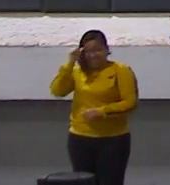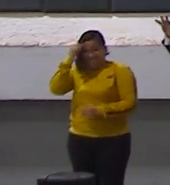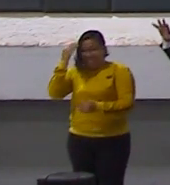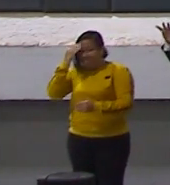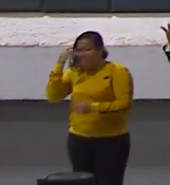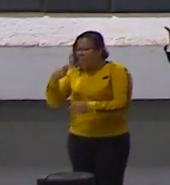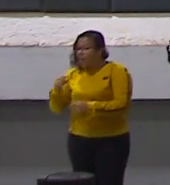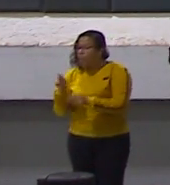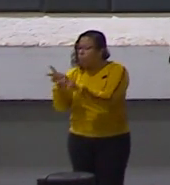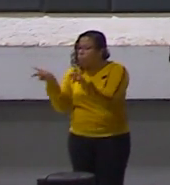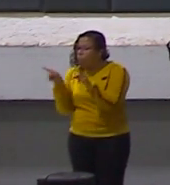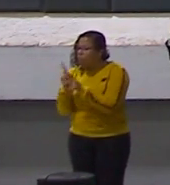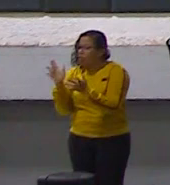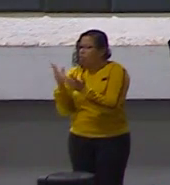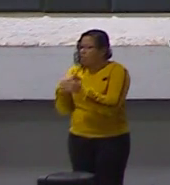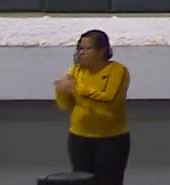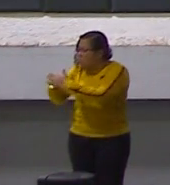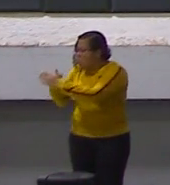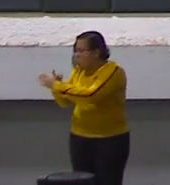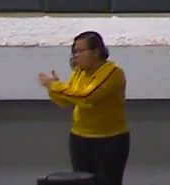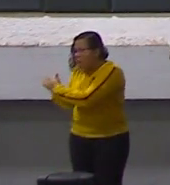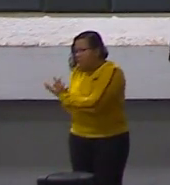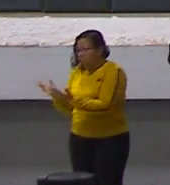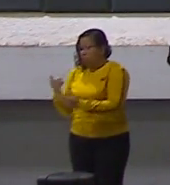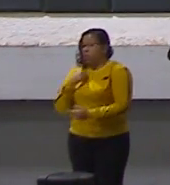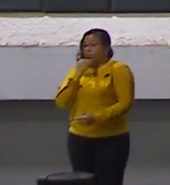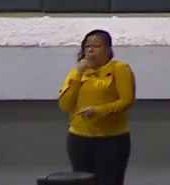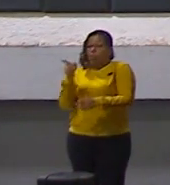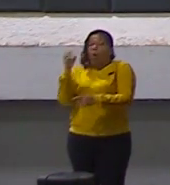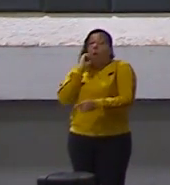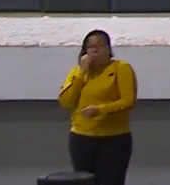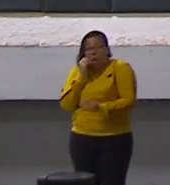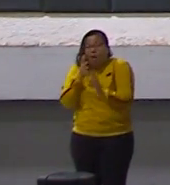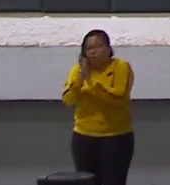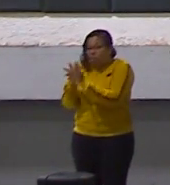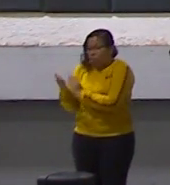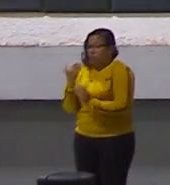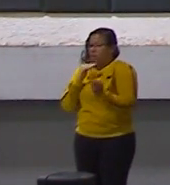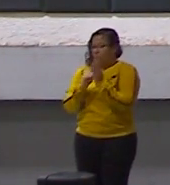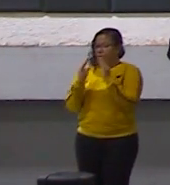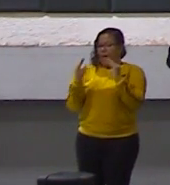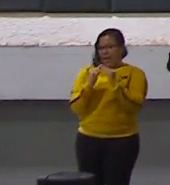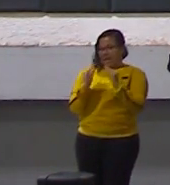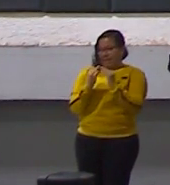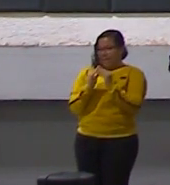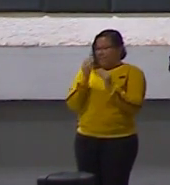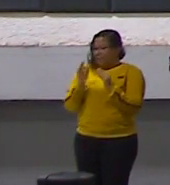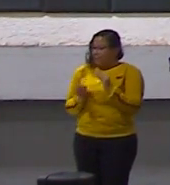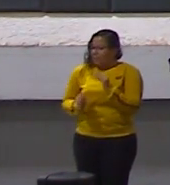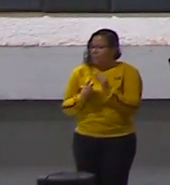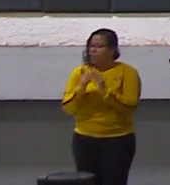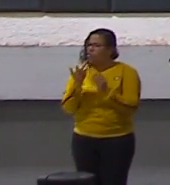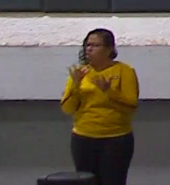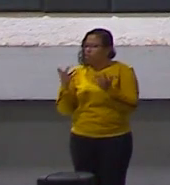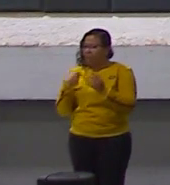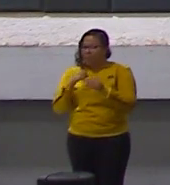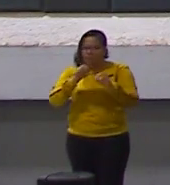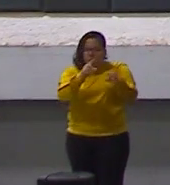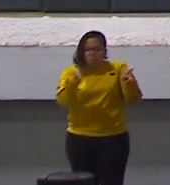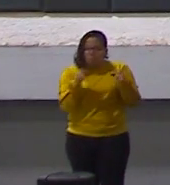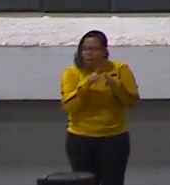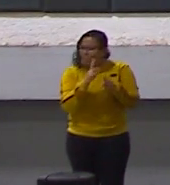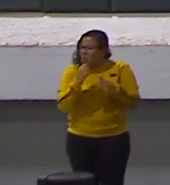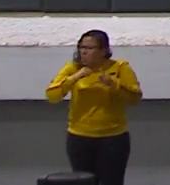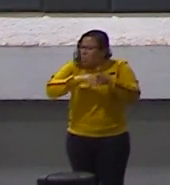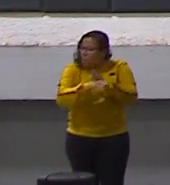leo no muchachos se dice que su abuelita debió contarles que en la casa había un cuartito donde se metían todos los chistes pero era el